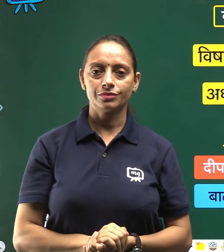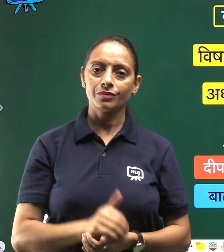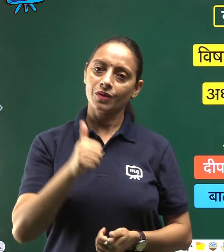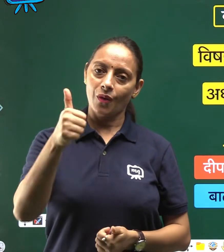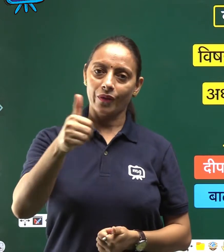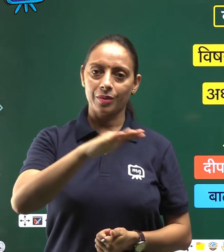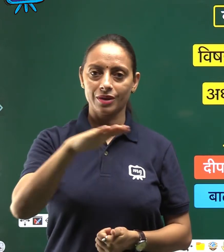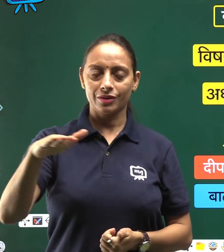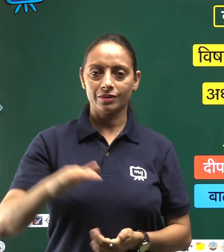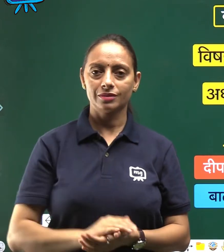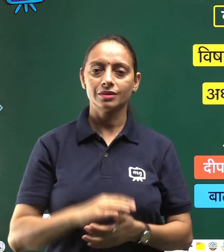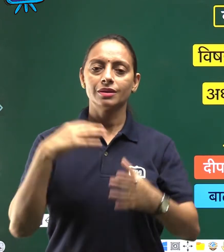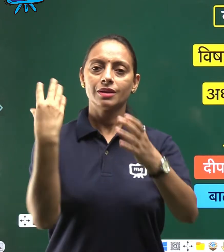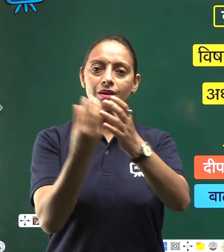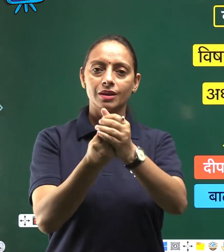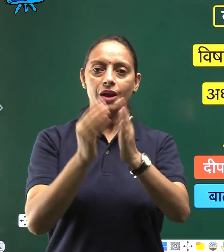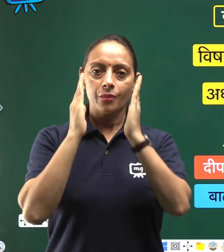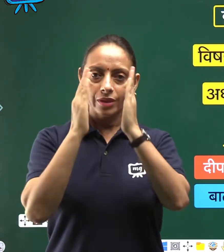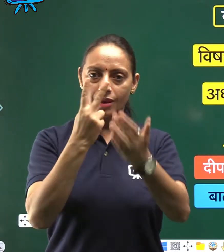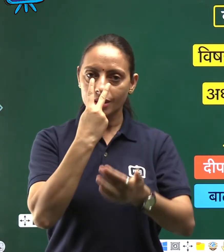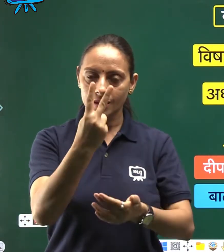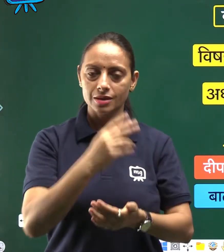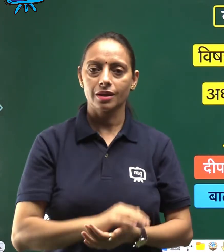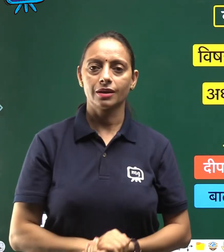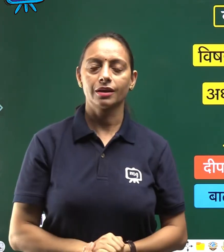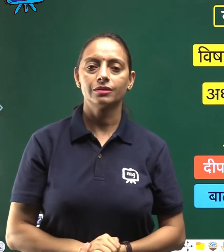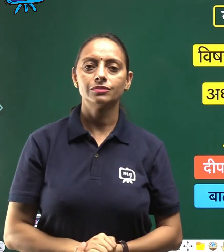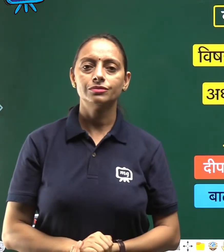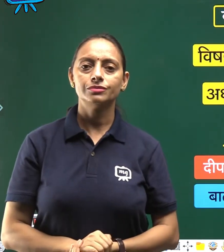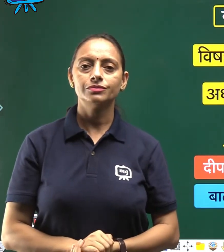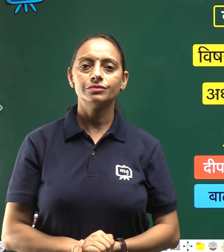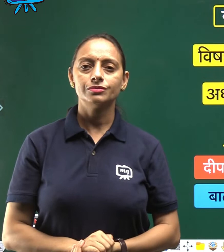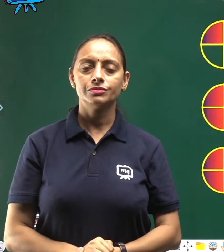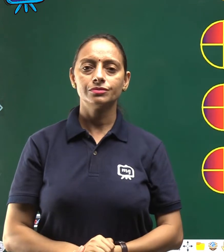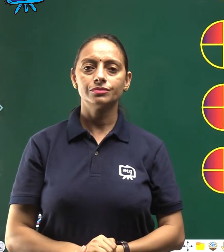है बच्चों? सभी ध्यान से देखेंगे।